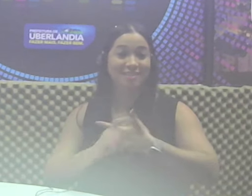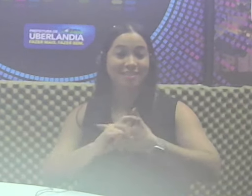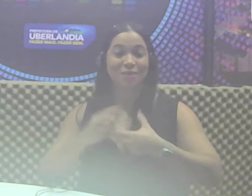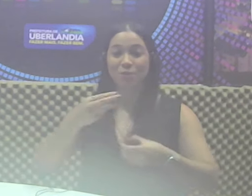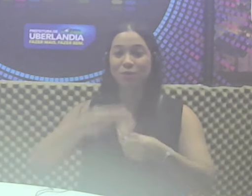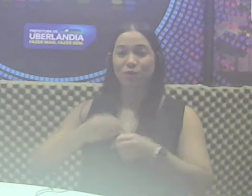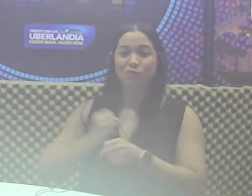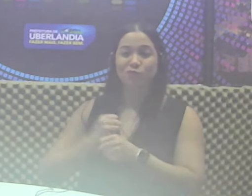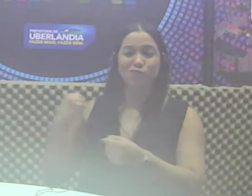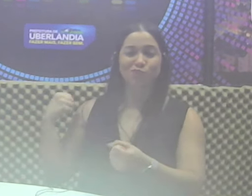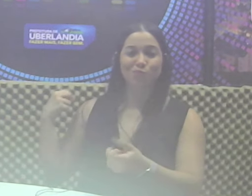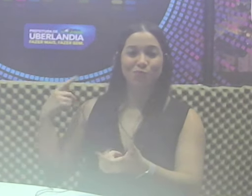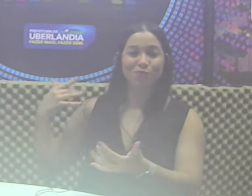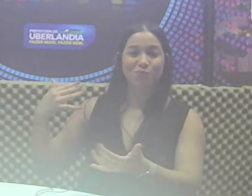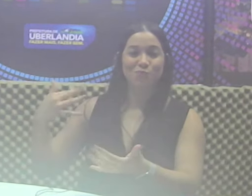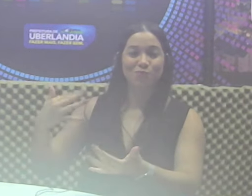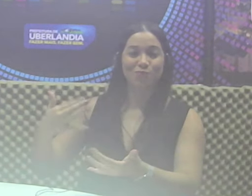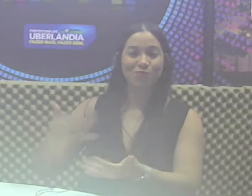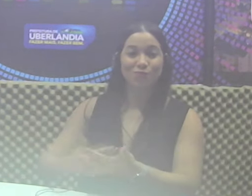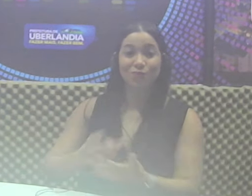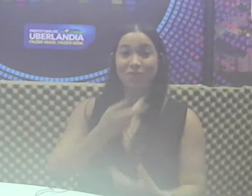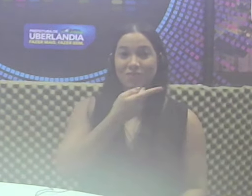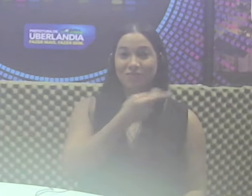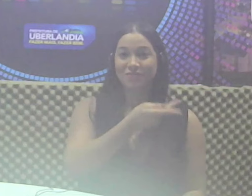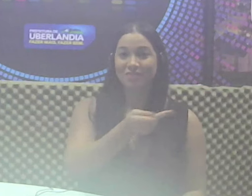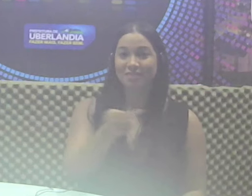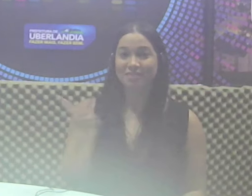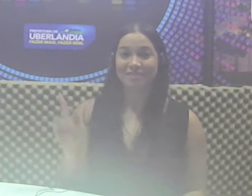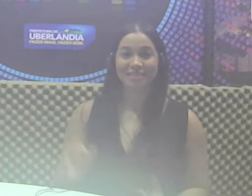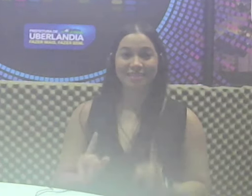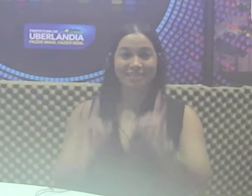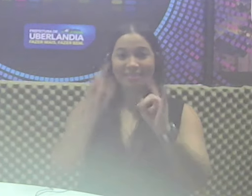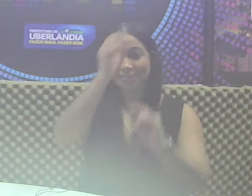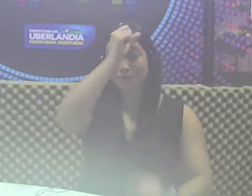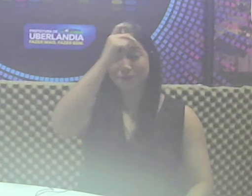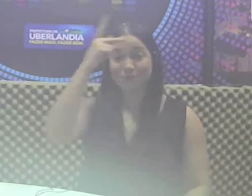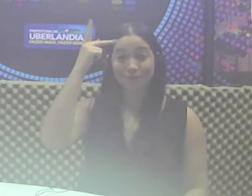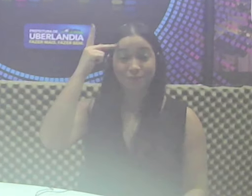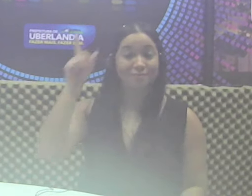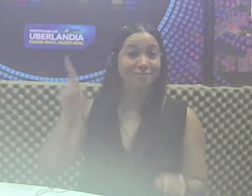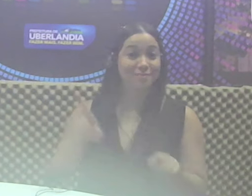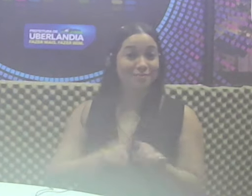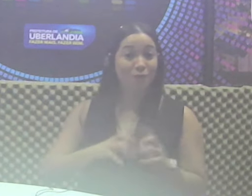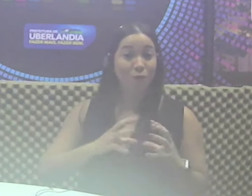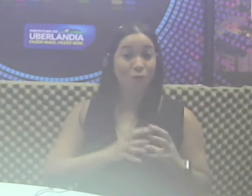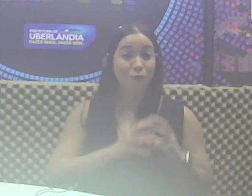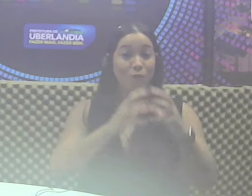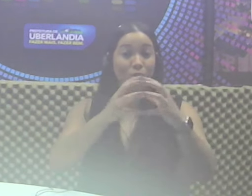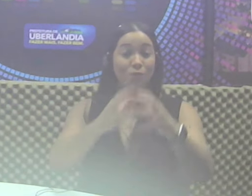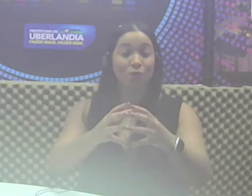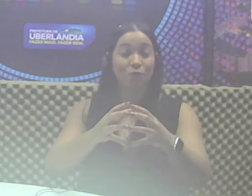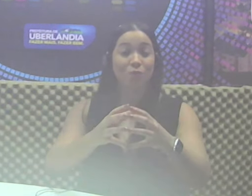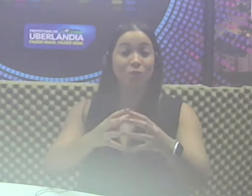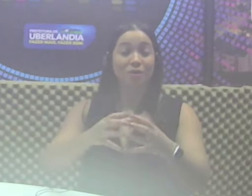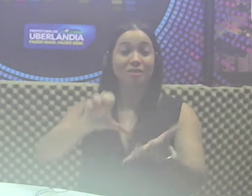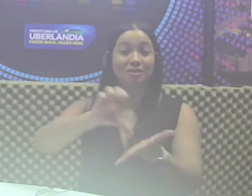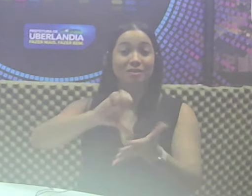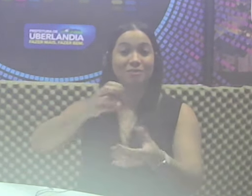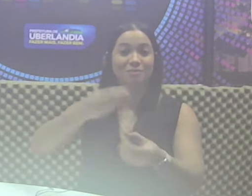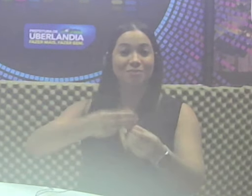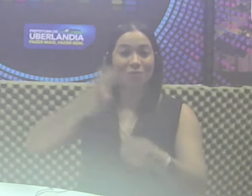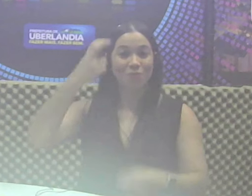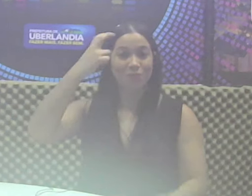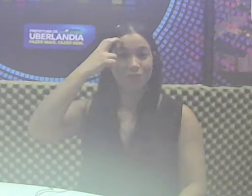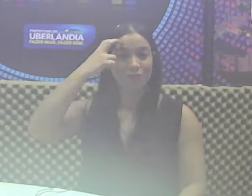últimos anos. Além de visitar o Centro Administrativo Municipal, a comitiva esteve no Centro Municipal de Cultura,